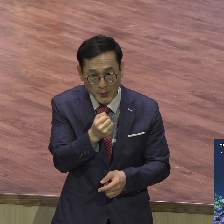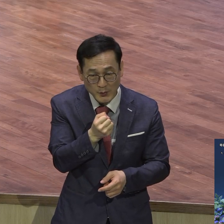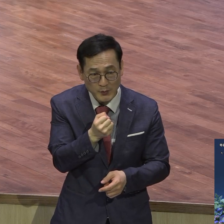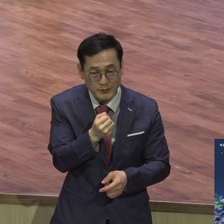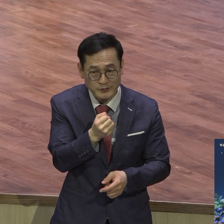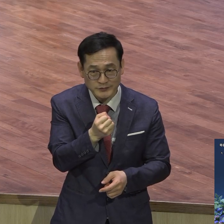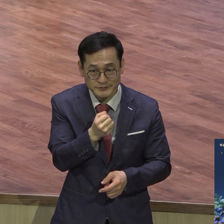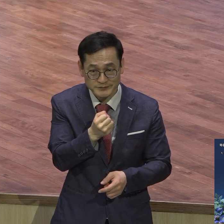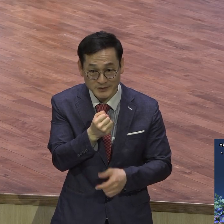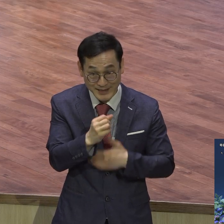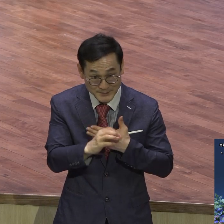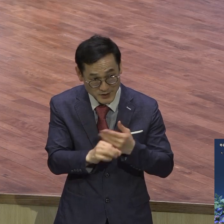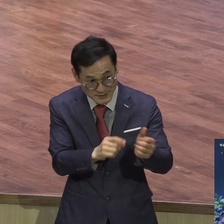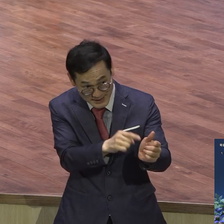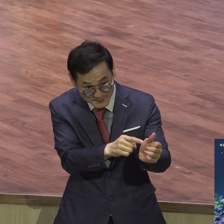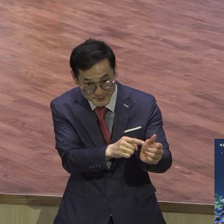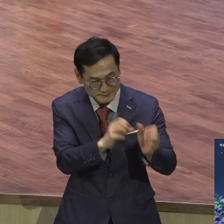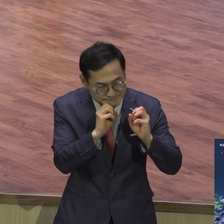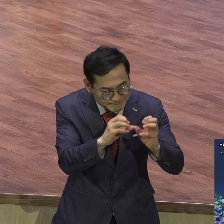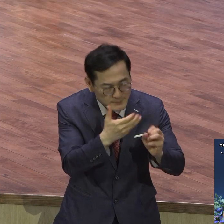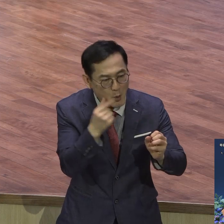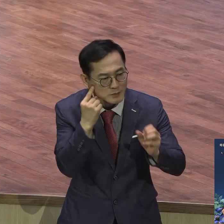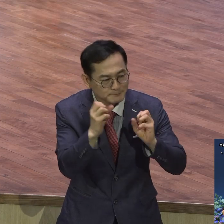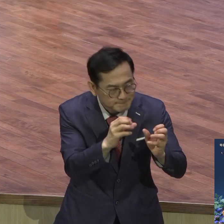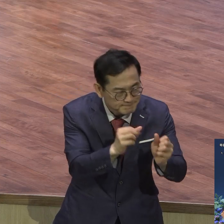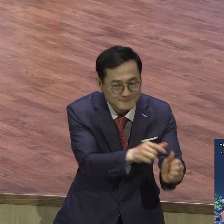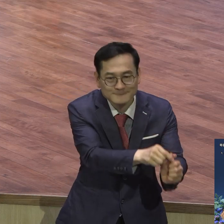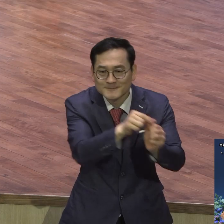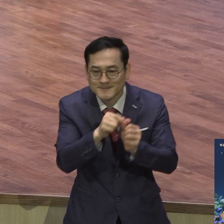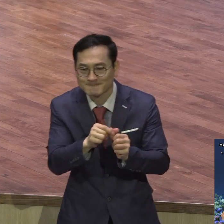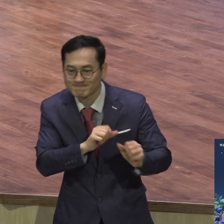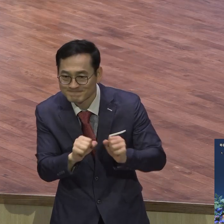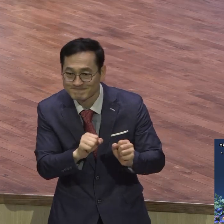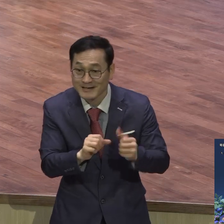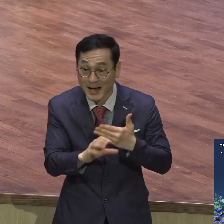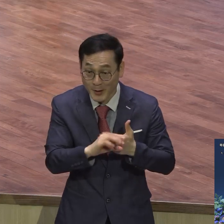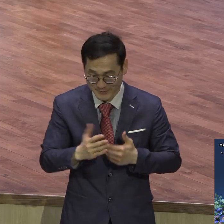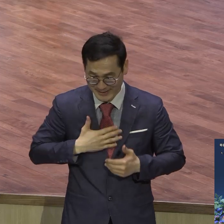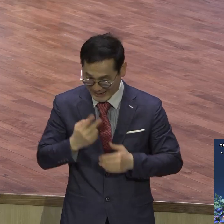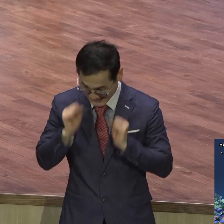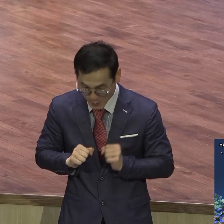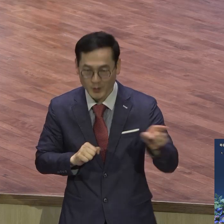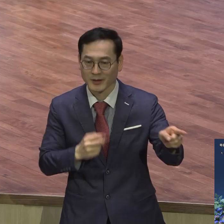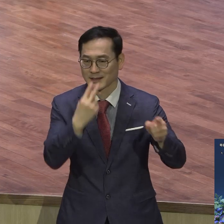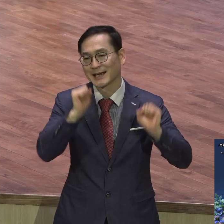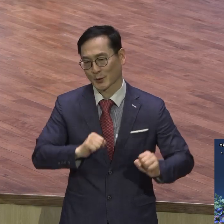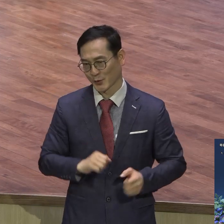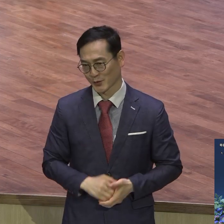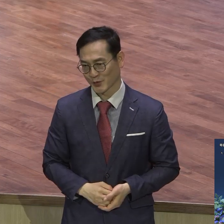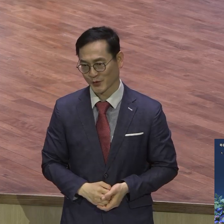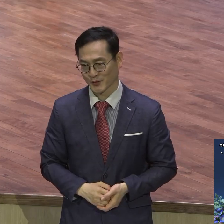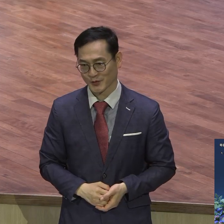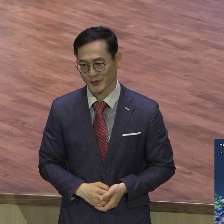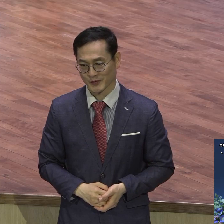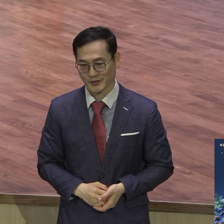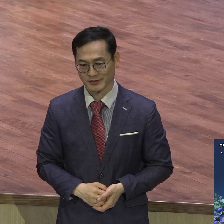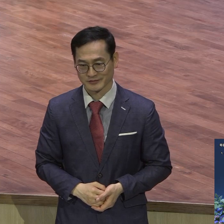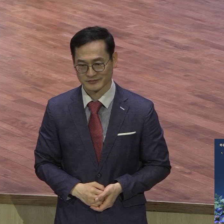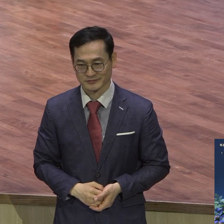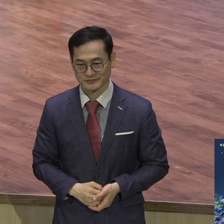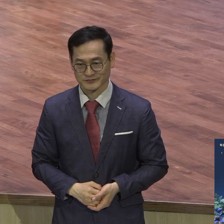그것이 상대방을 살릴 뿐만 아니라 자기도 산다는 거예요. 자기도. 복음 복음 말하면서